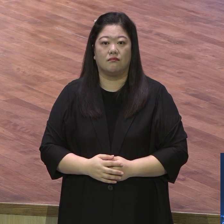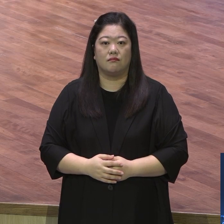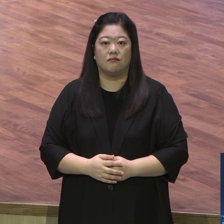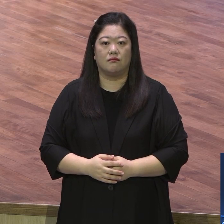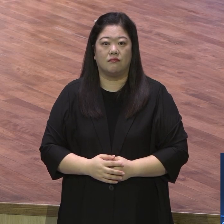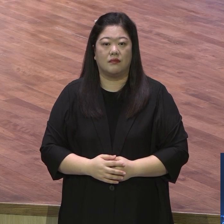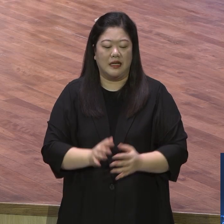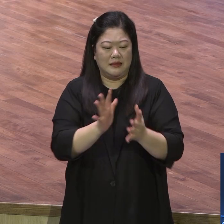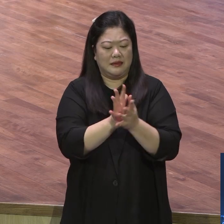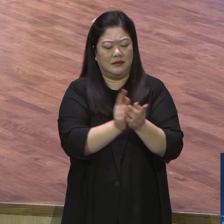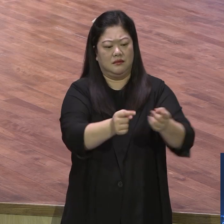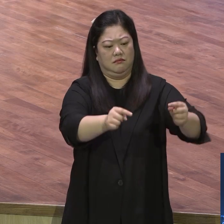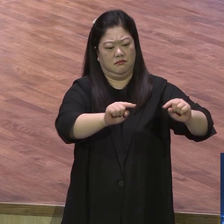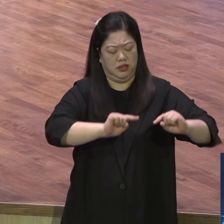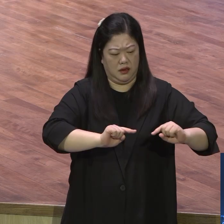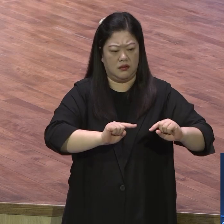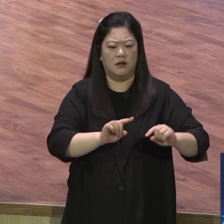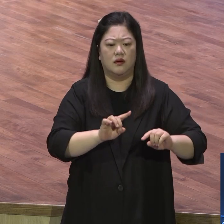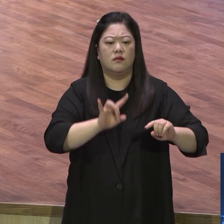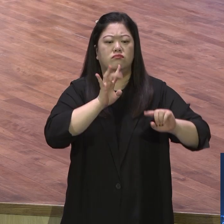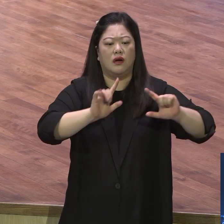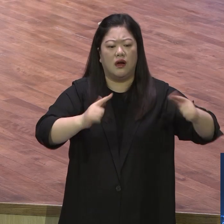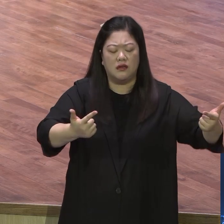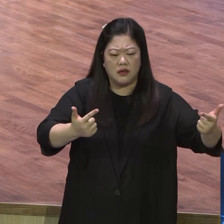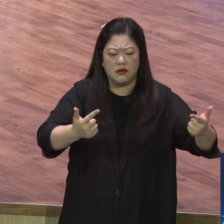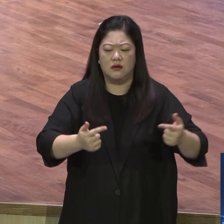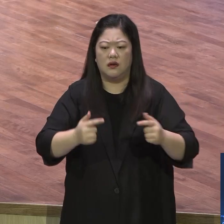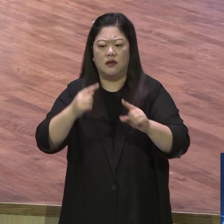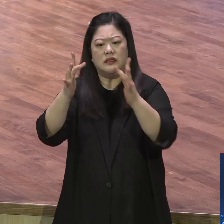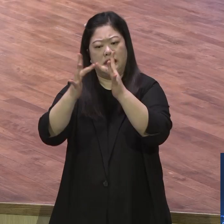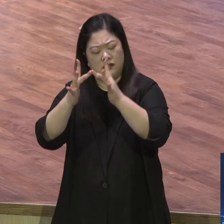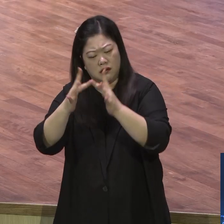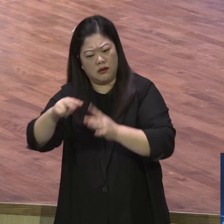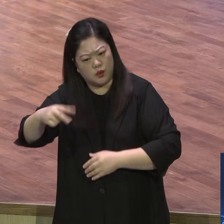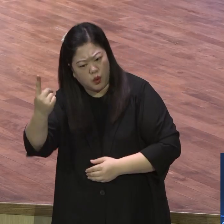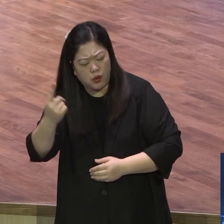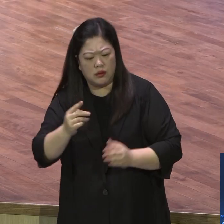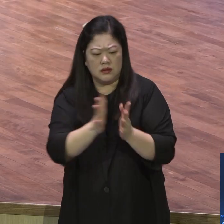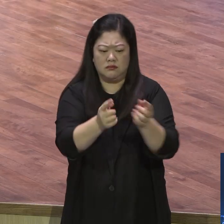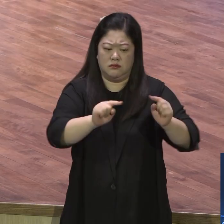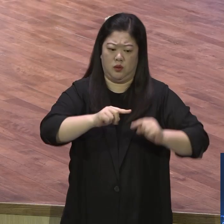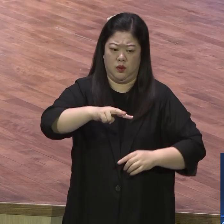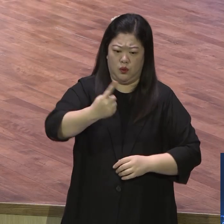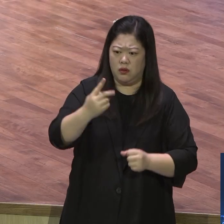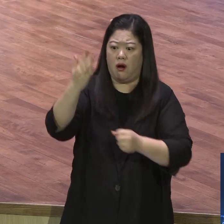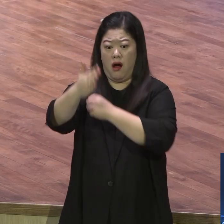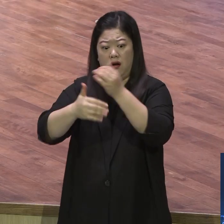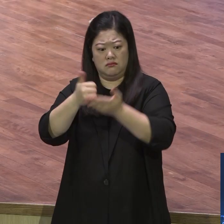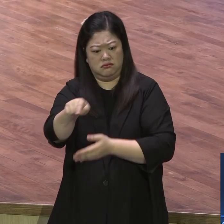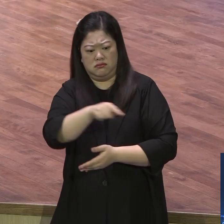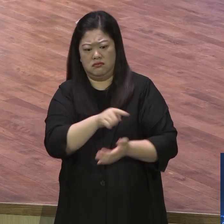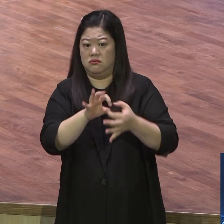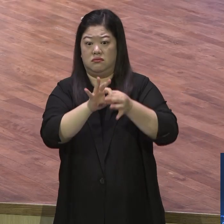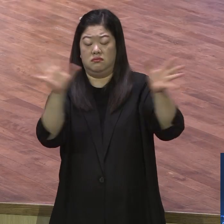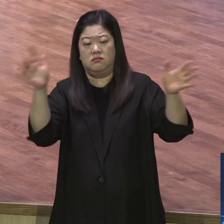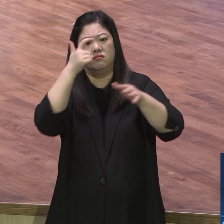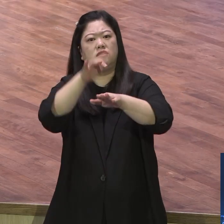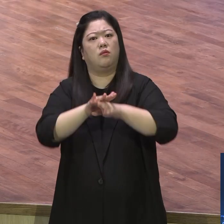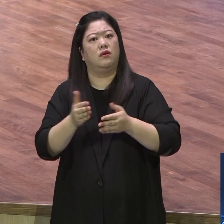여러분을 사랑하시고 또 여러분의 예배를 받으시고 여러분의 기도와 여러분의 예물을